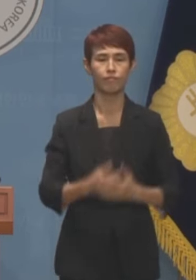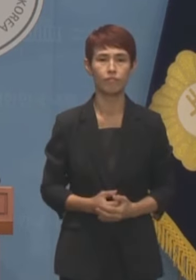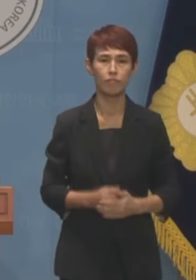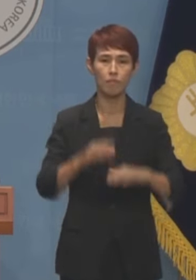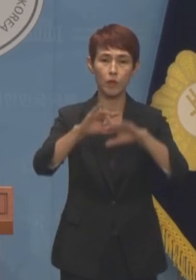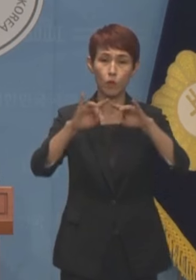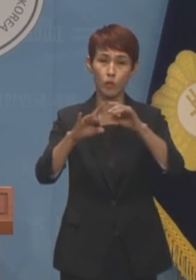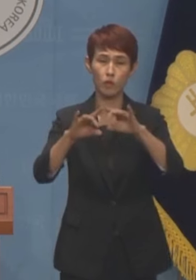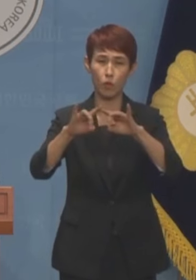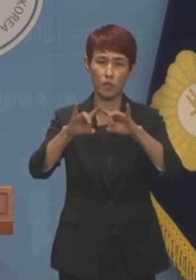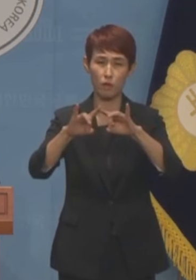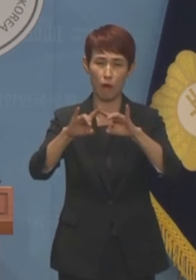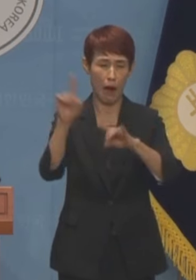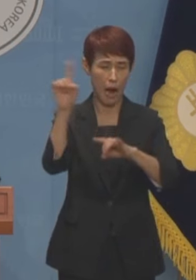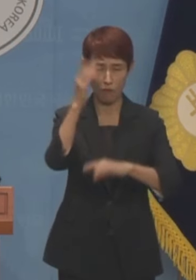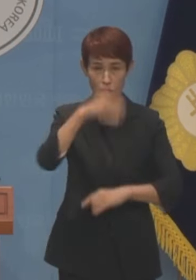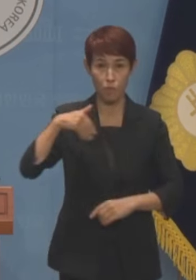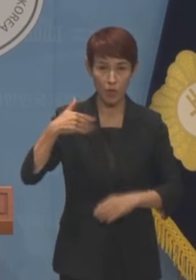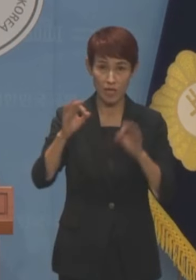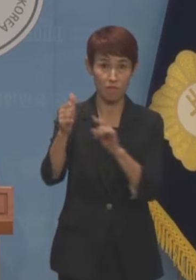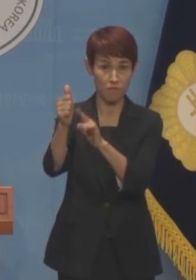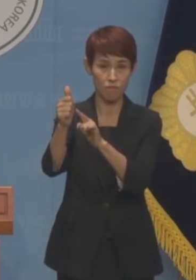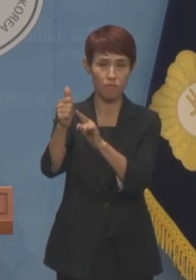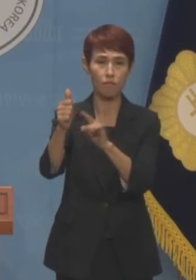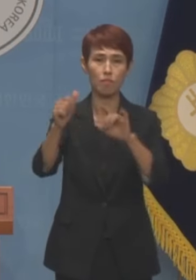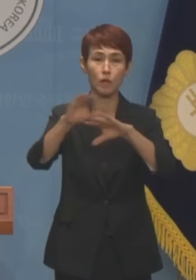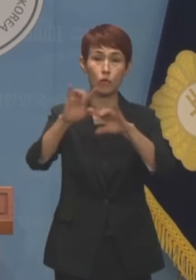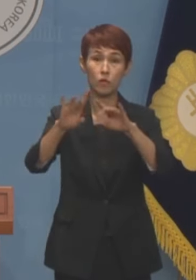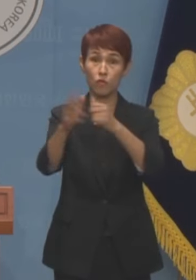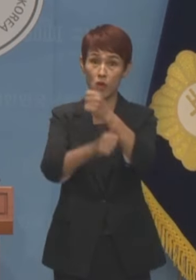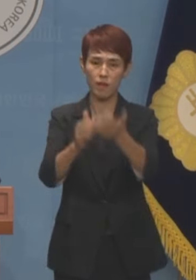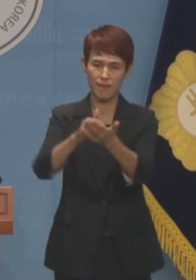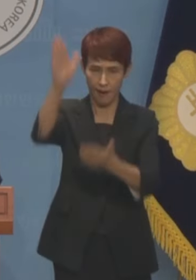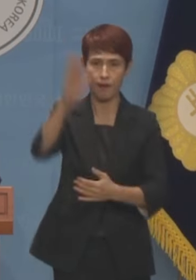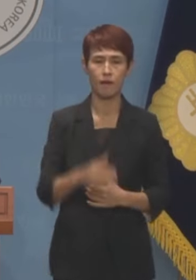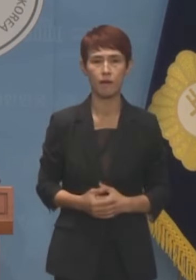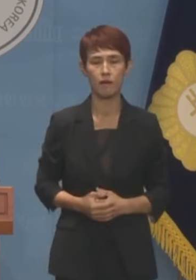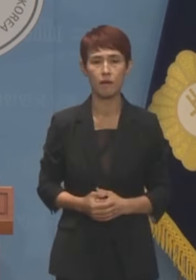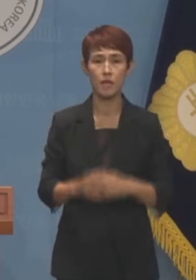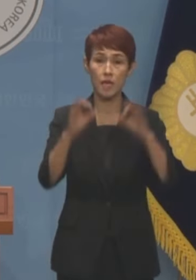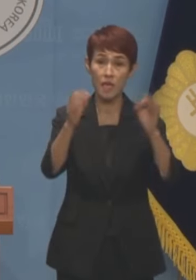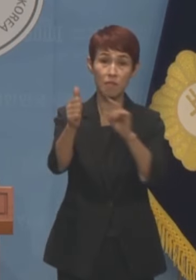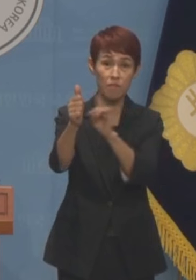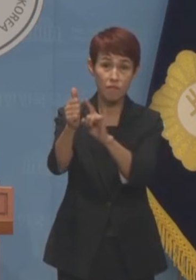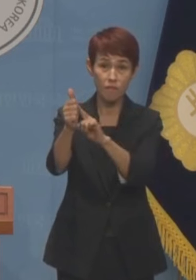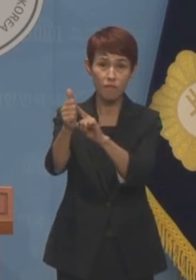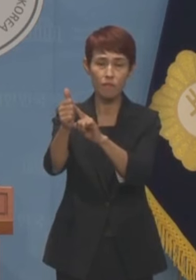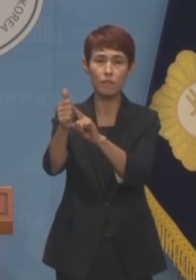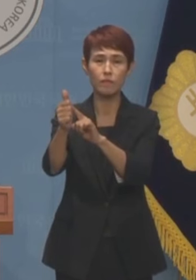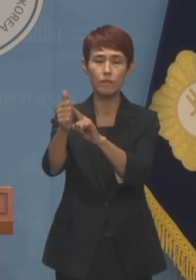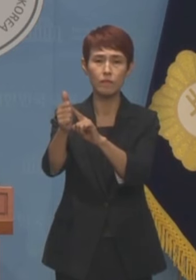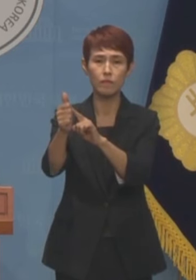방송통신 문의한 김태규 직대 방통위에서 나가라 김태규 방통위원장